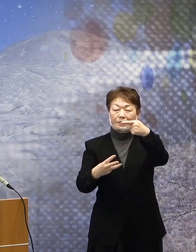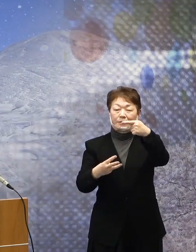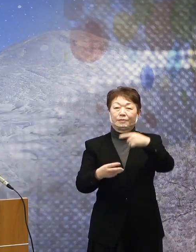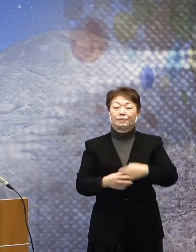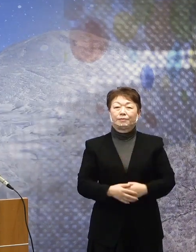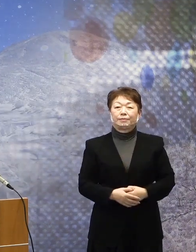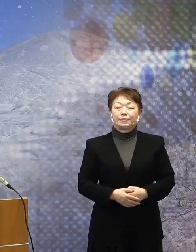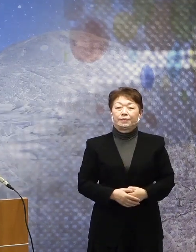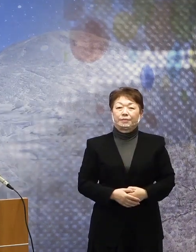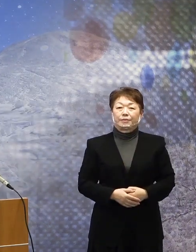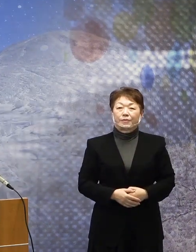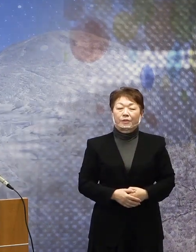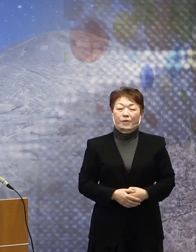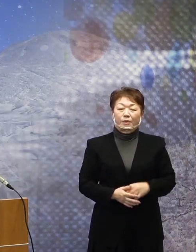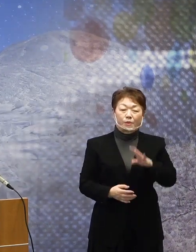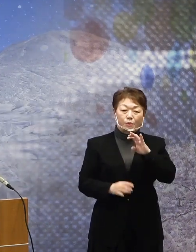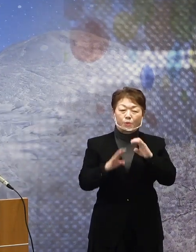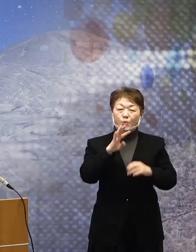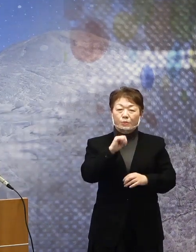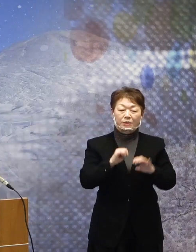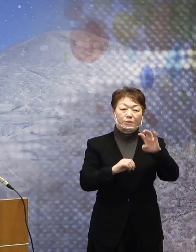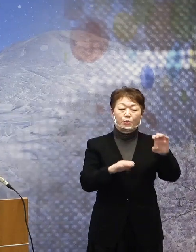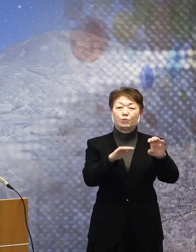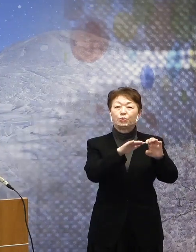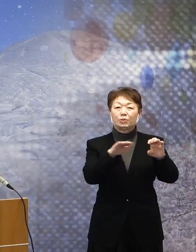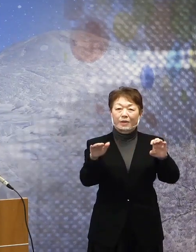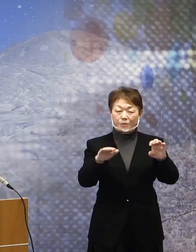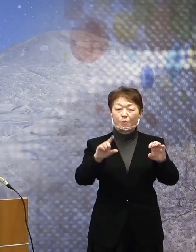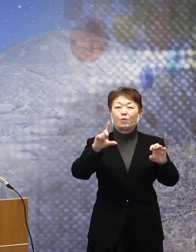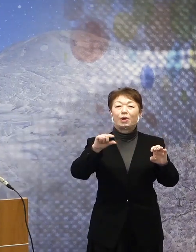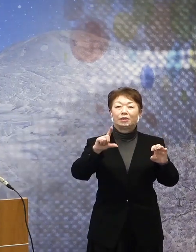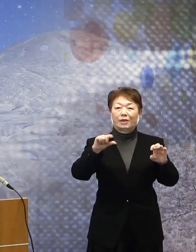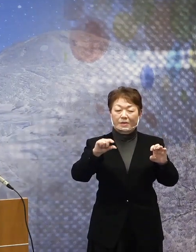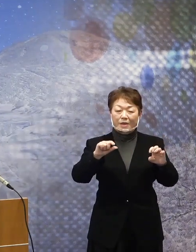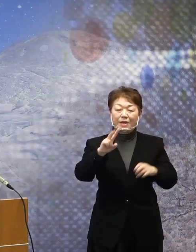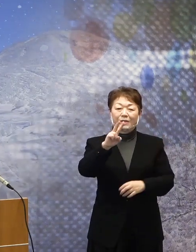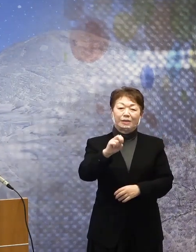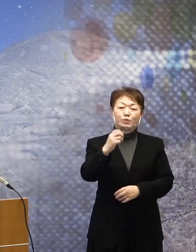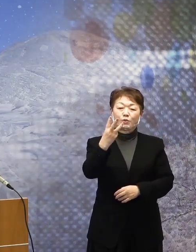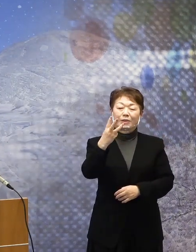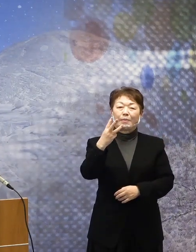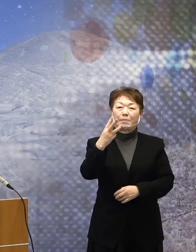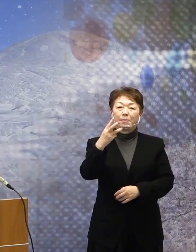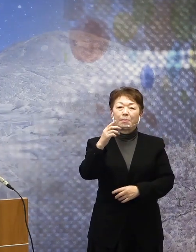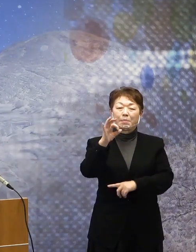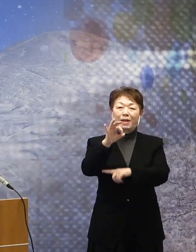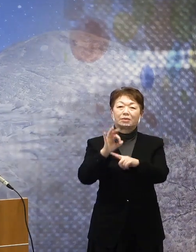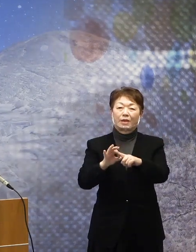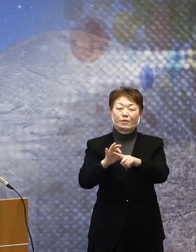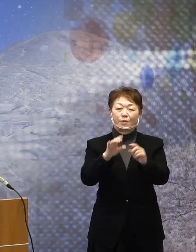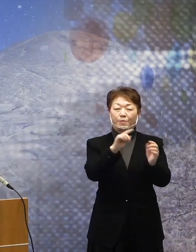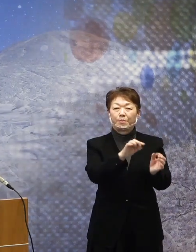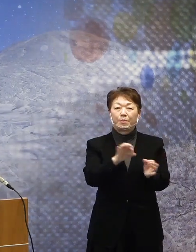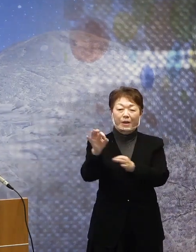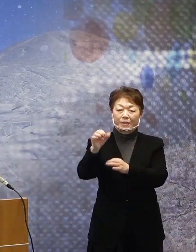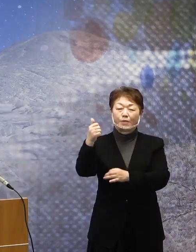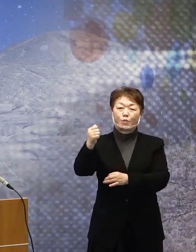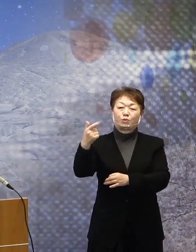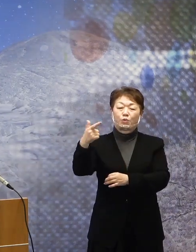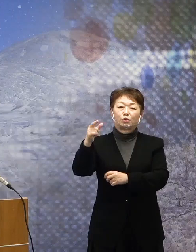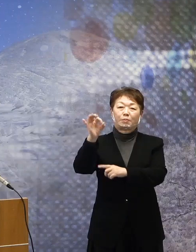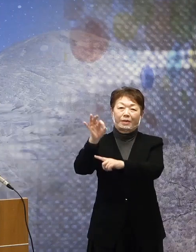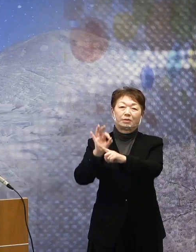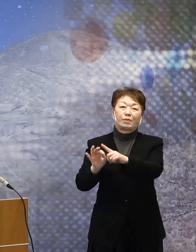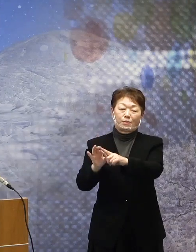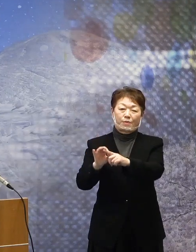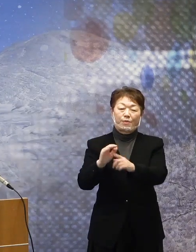。40代以上の感染割合が 23% から 56% に増加する傾向